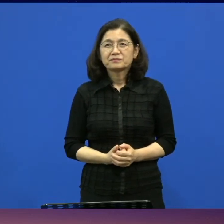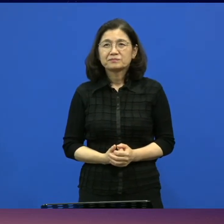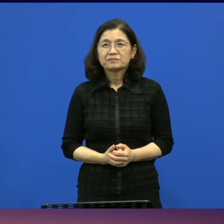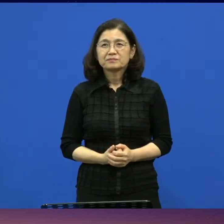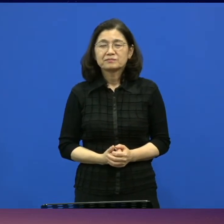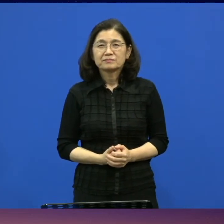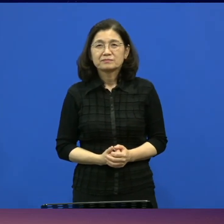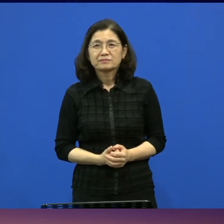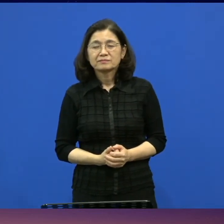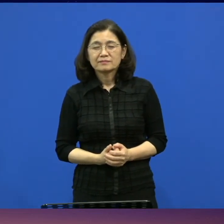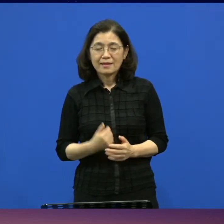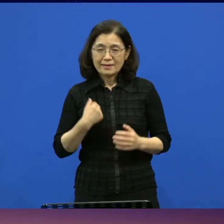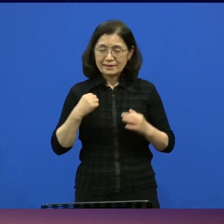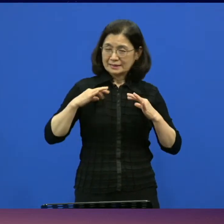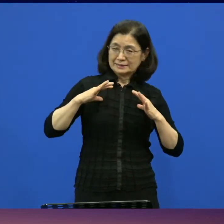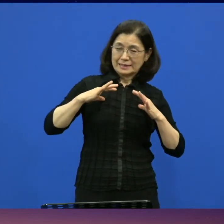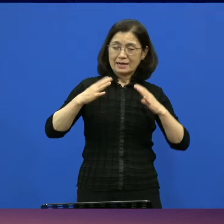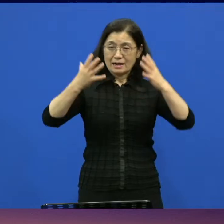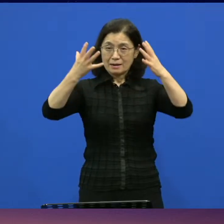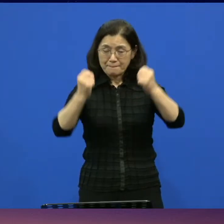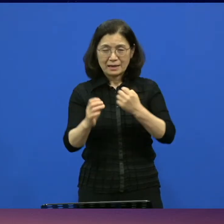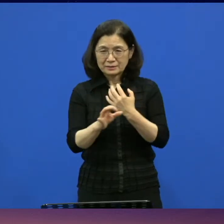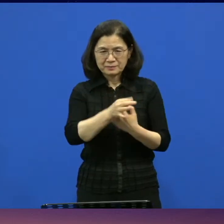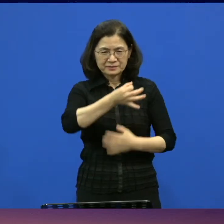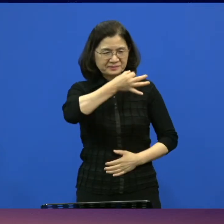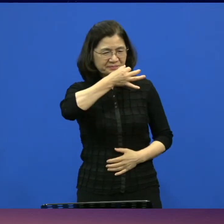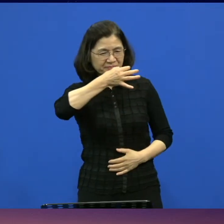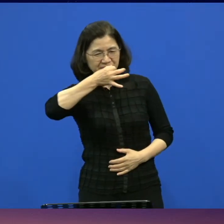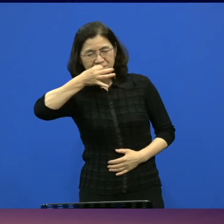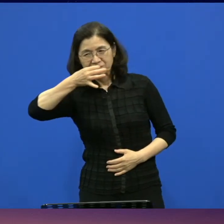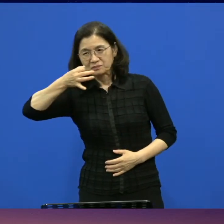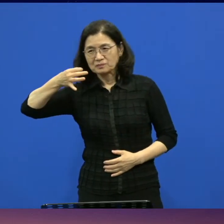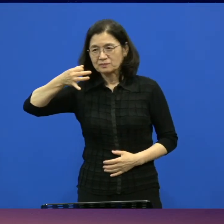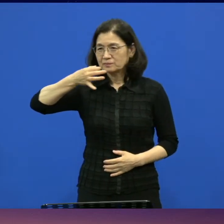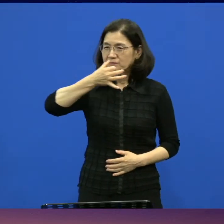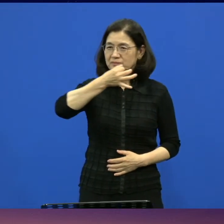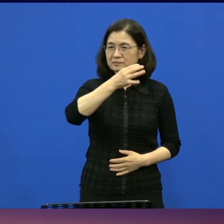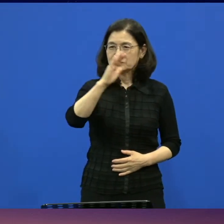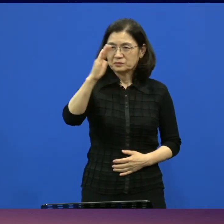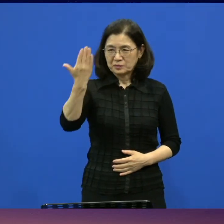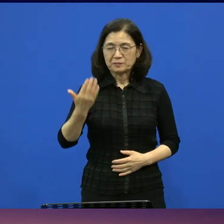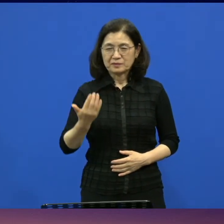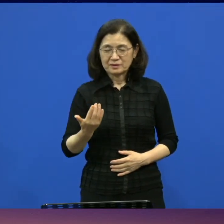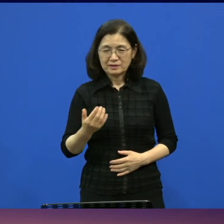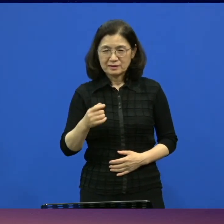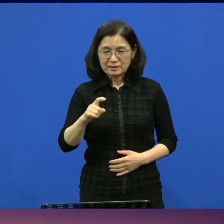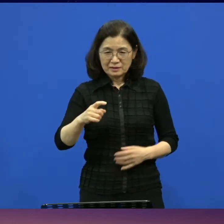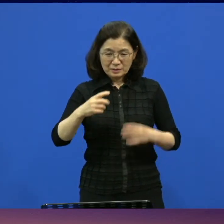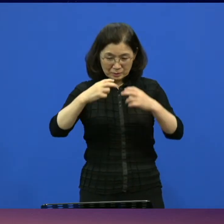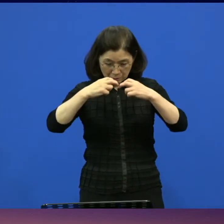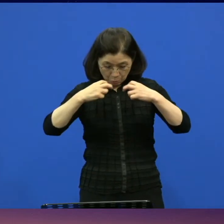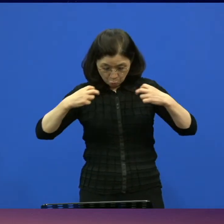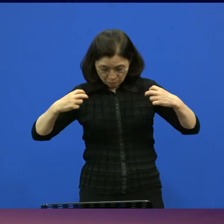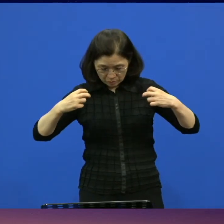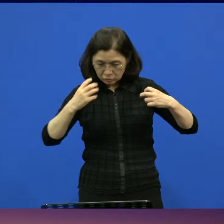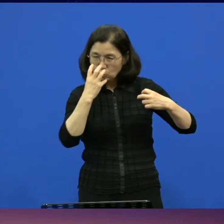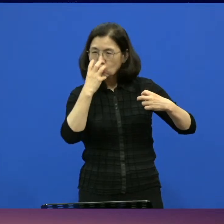자랑할 게 있으면 신이 나는 거예요. 자랑거리를 많이 가진 사람을 보세요. 그 안에 뭐요? 반드시 교만이 있어요.